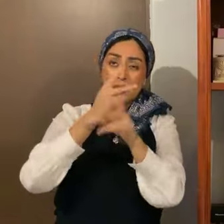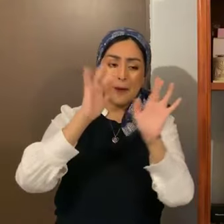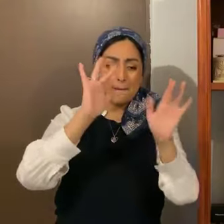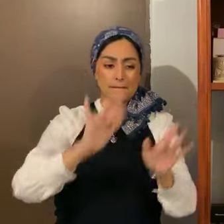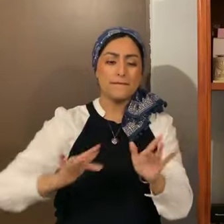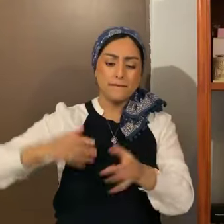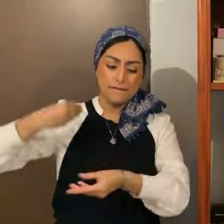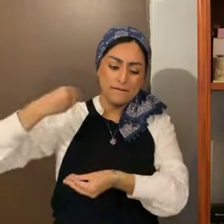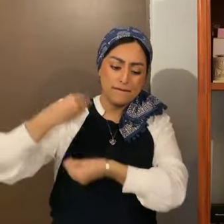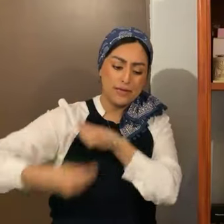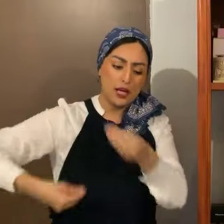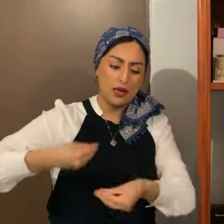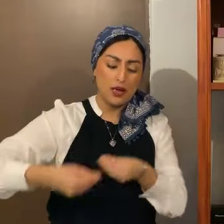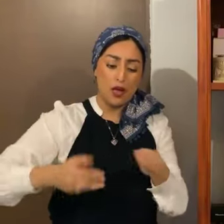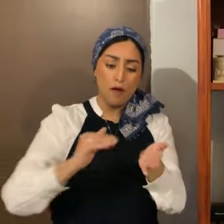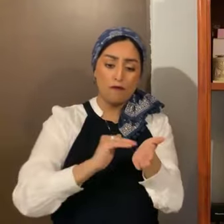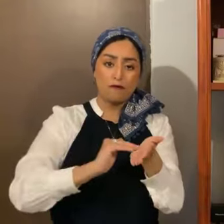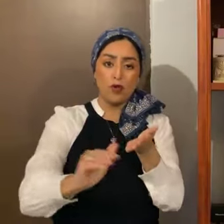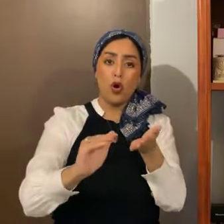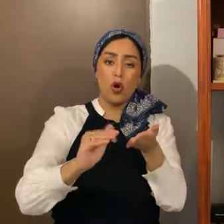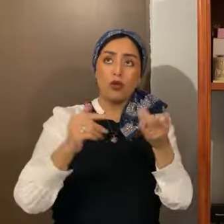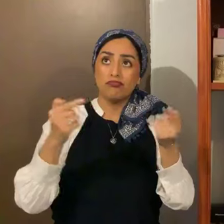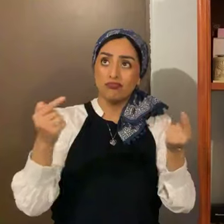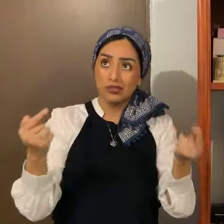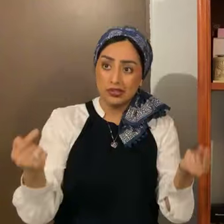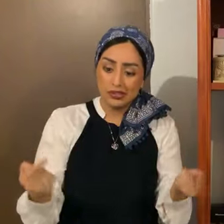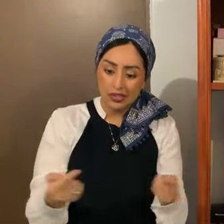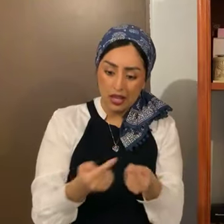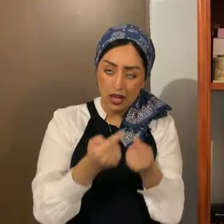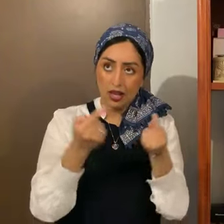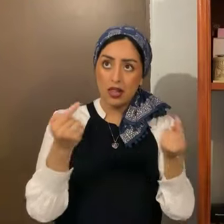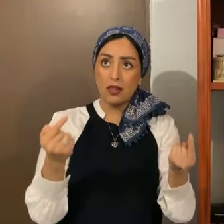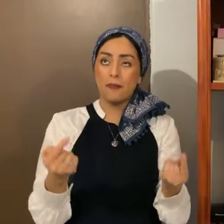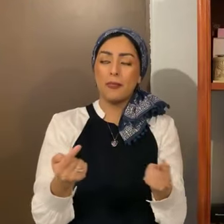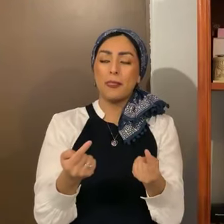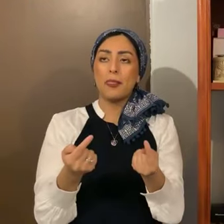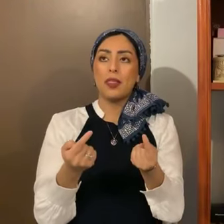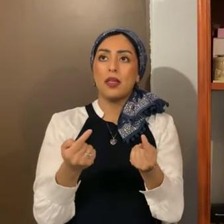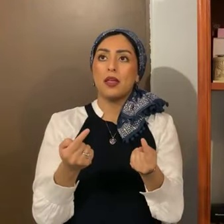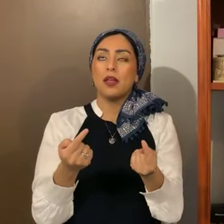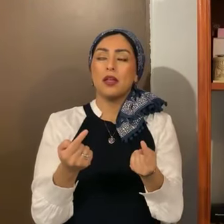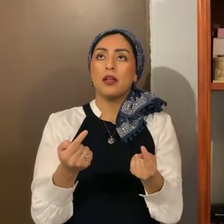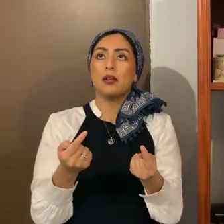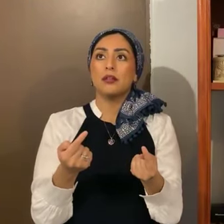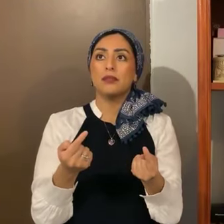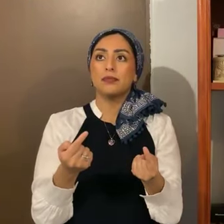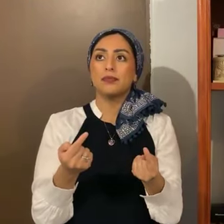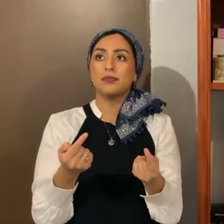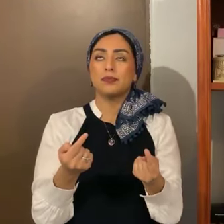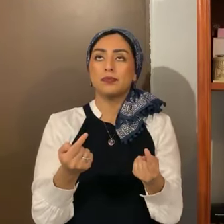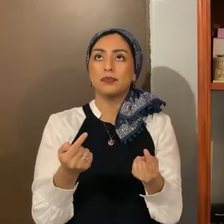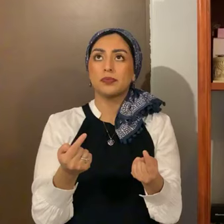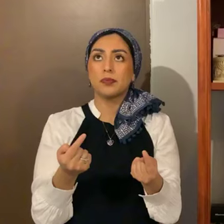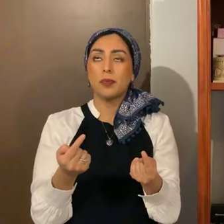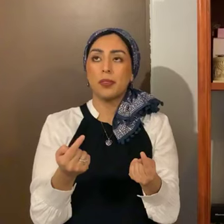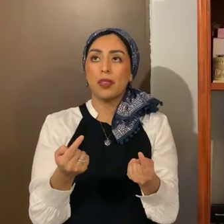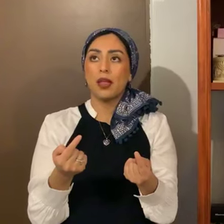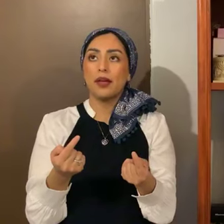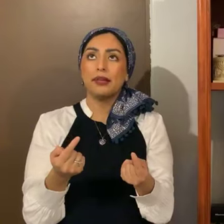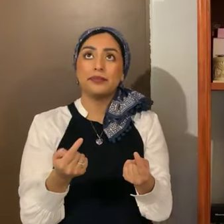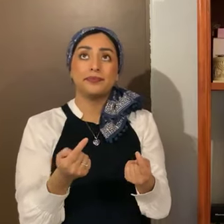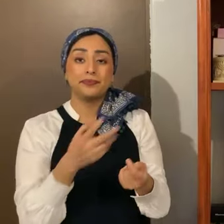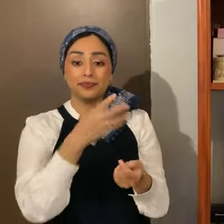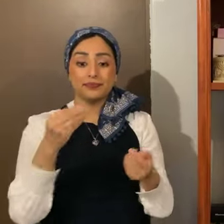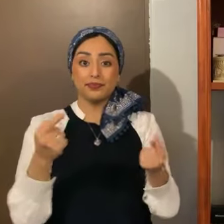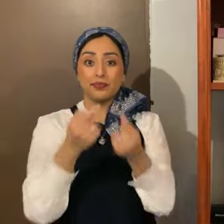a millares, que perdona la iniquidad, la rebelión y el pecado, y que de ningún modo tendrá por